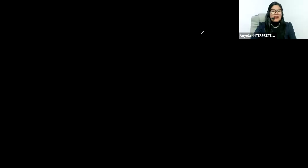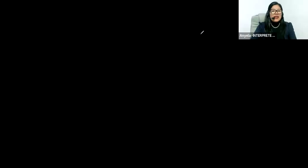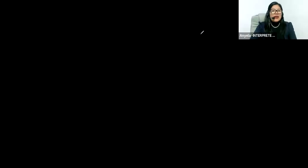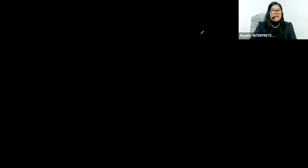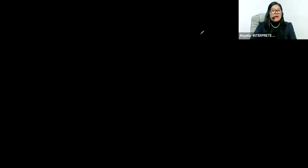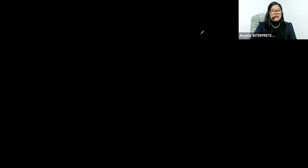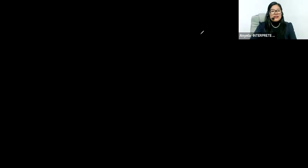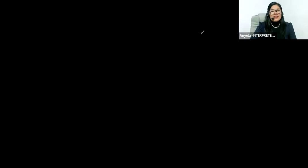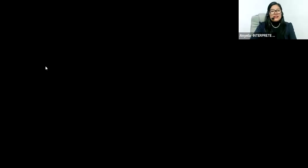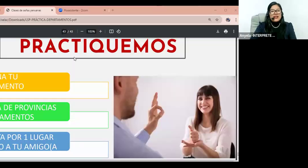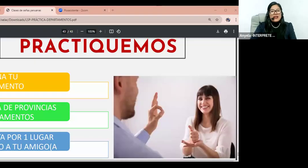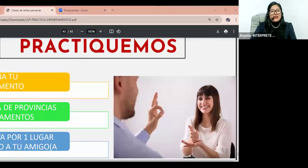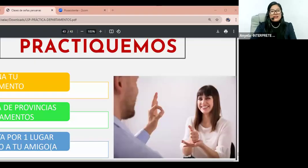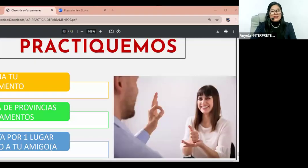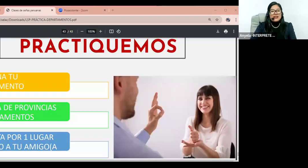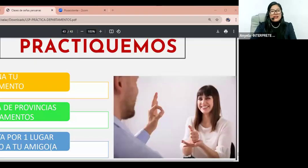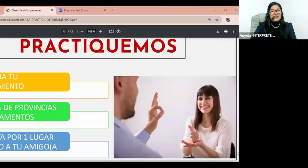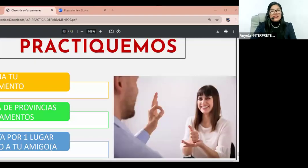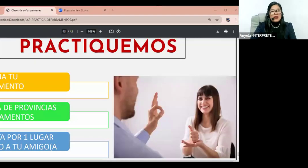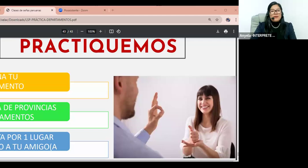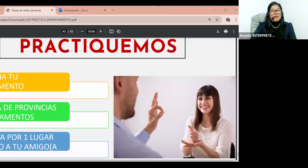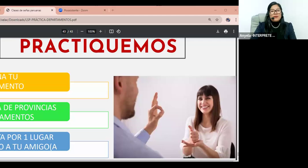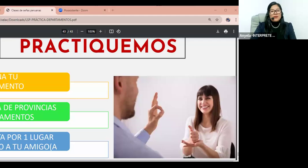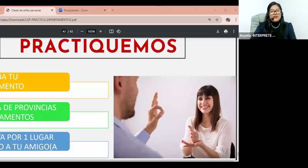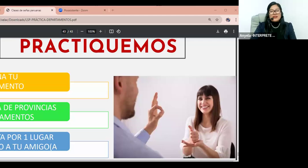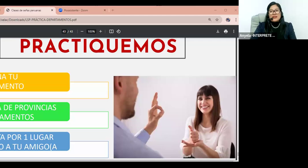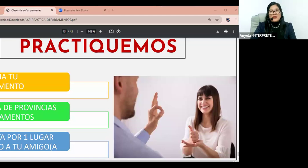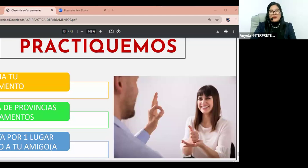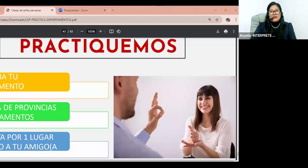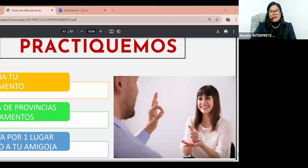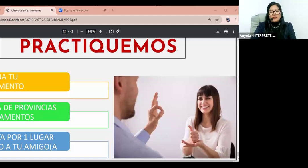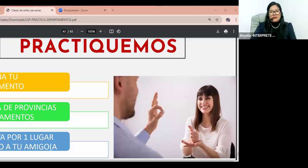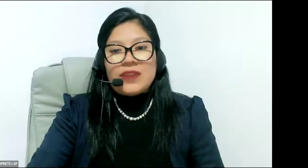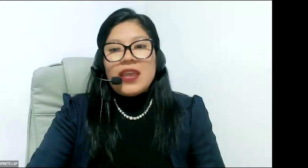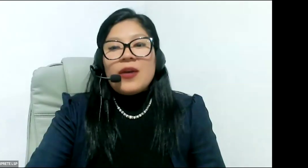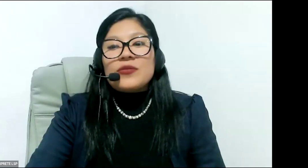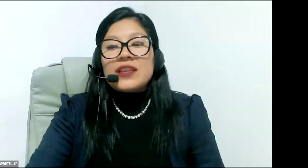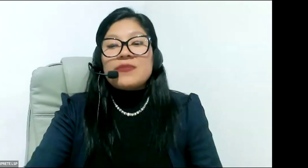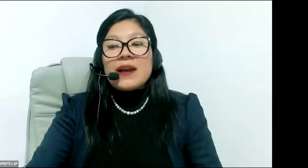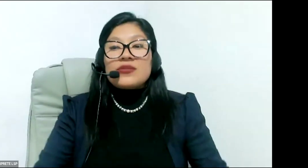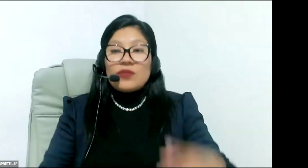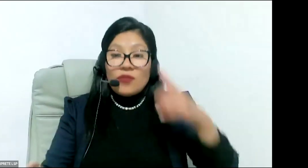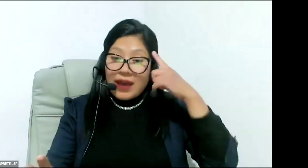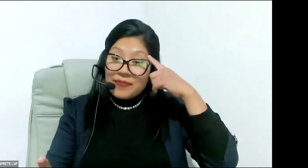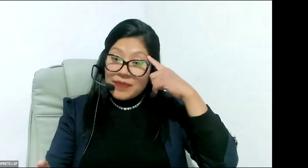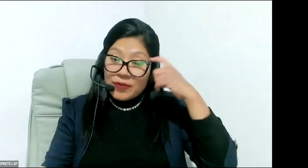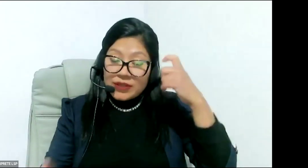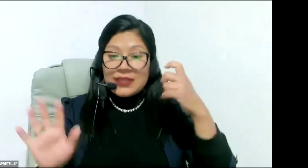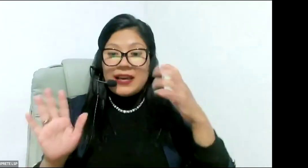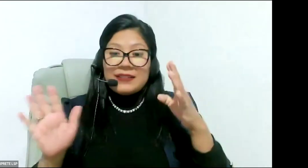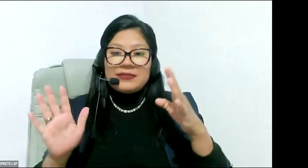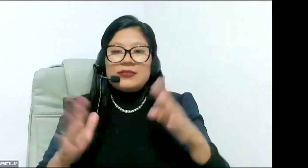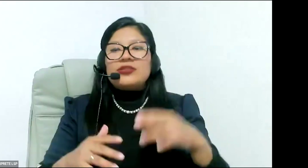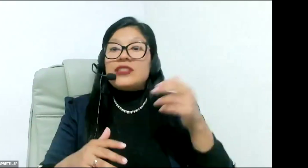mencionar vamos a hacer charadas de provincias y departamentos ustedes van a solo a